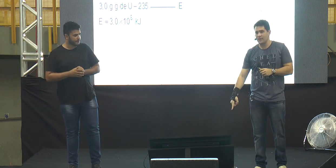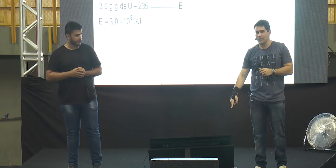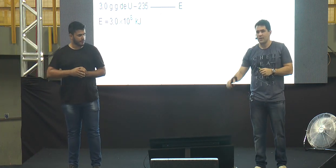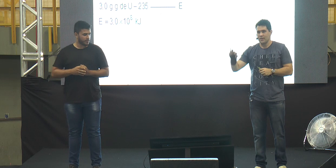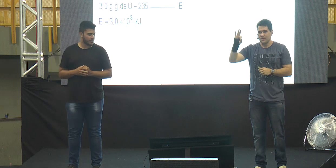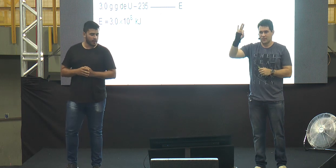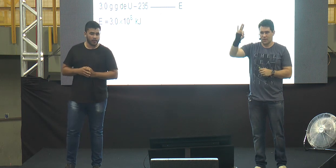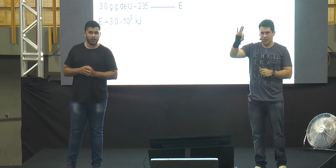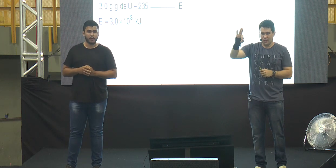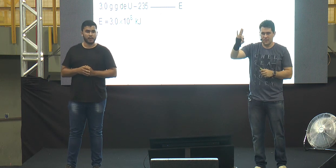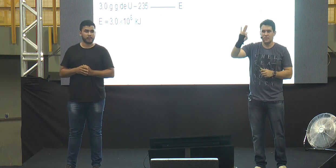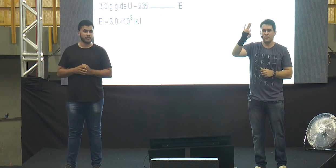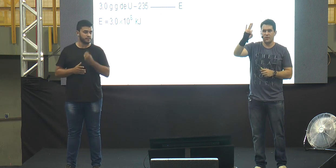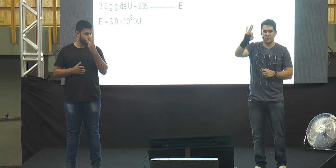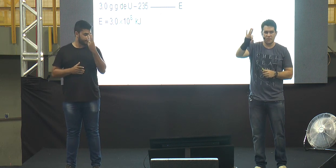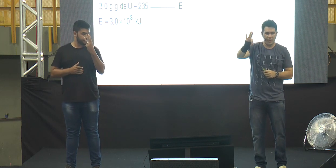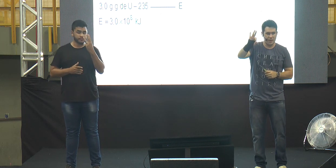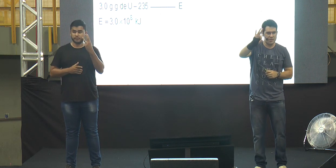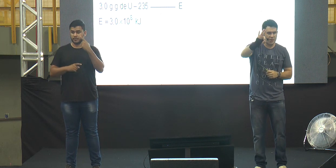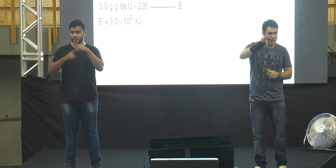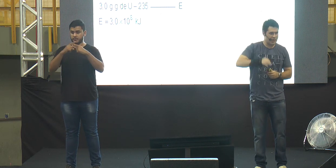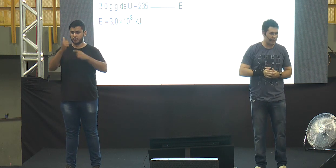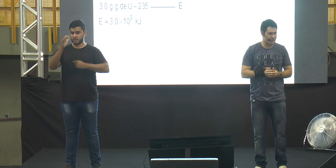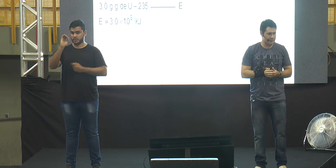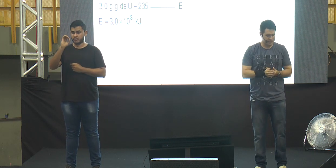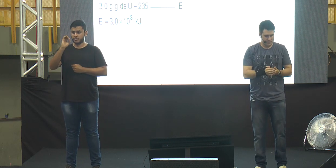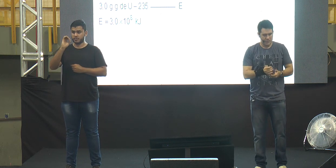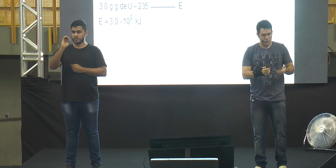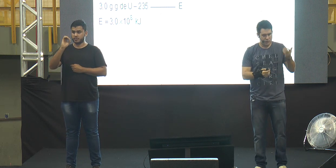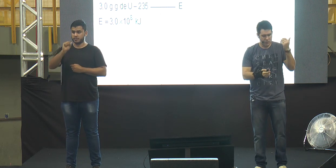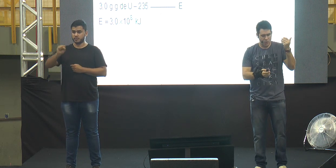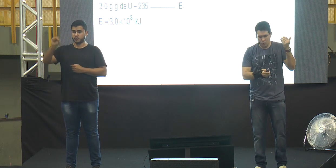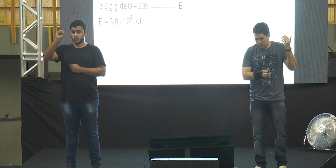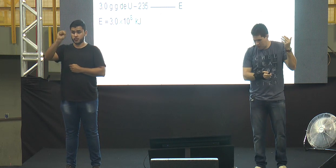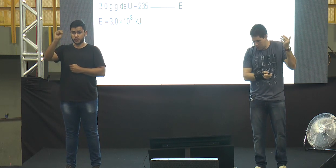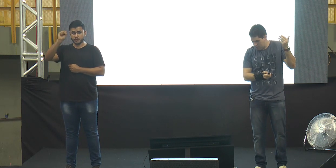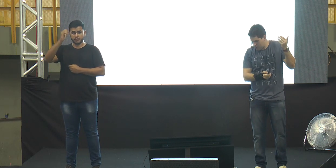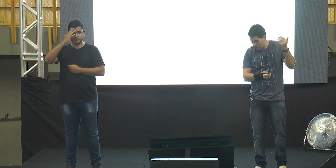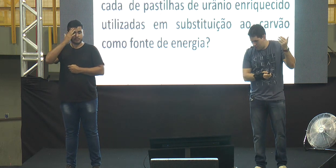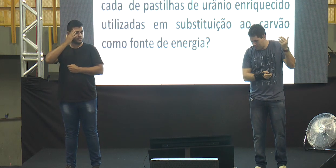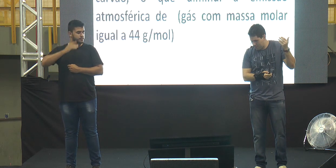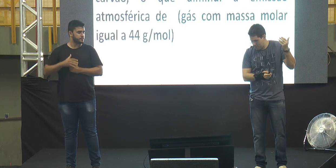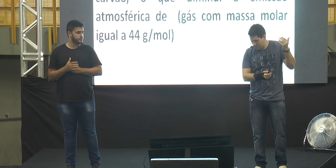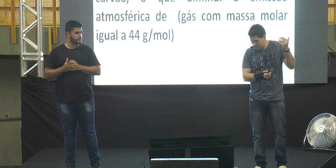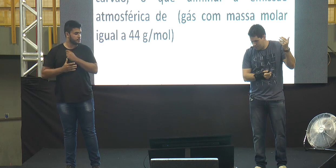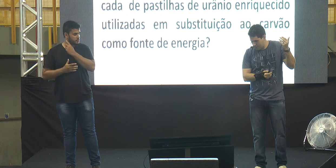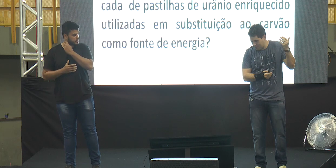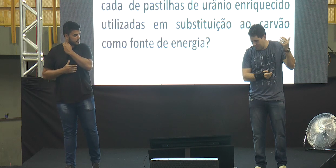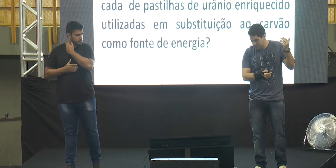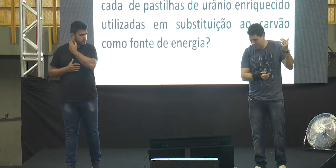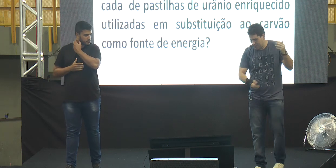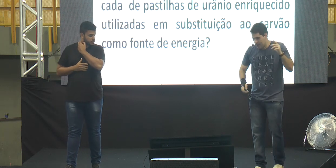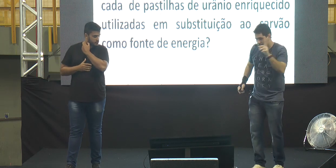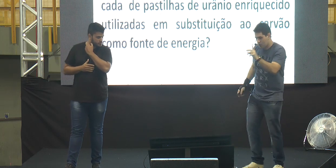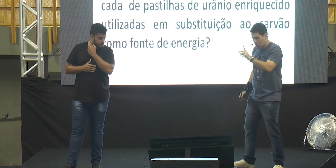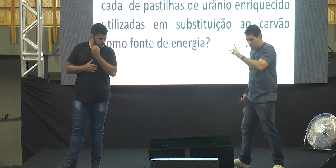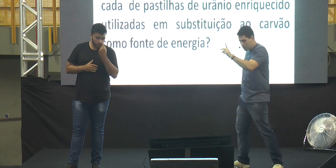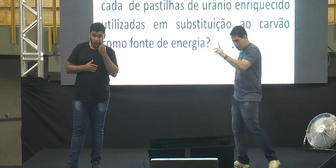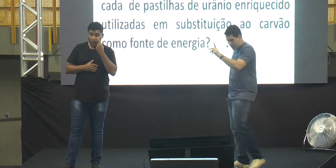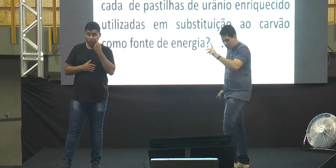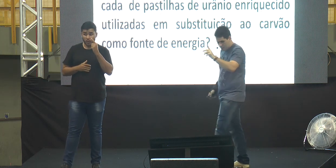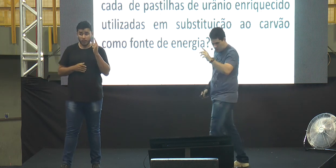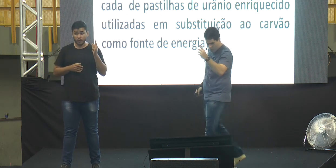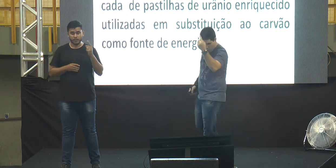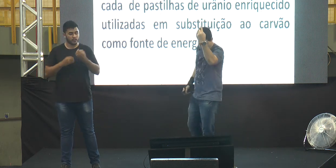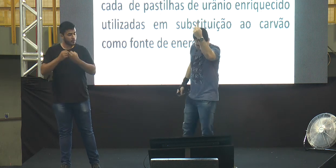libera? 3 vezes 10 a oitava. Deixa eu voltar um pouquinho aqui, Espera aí.